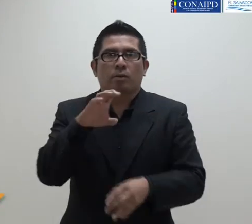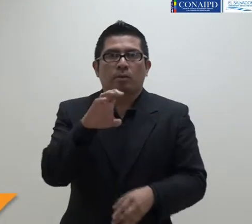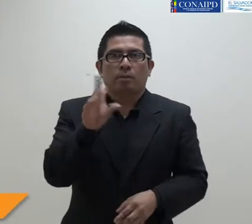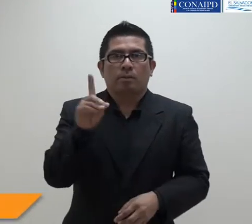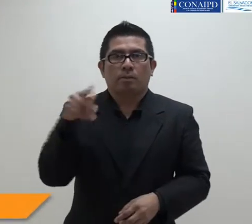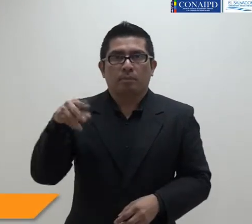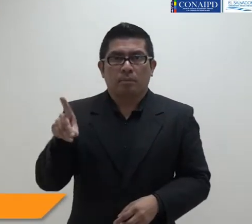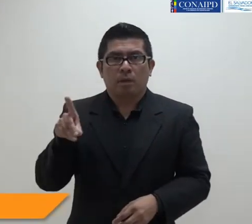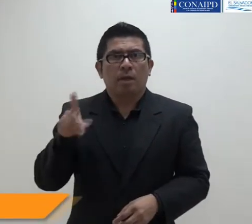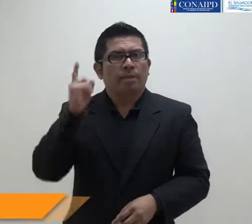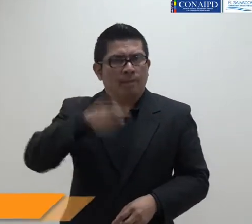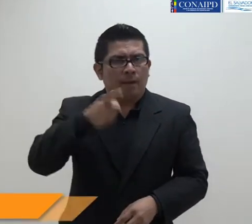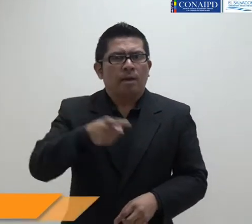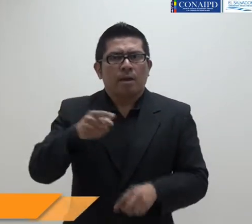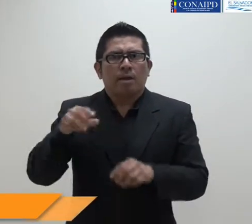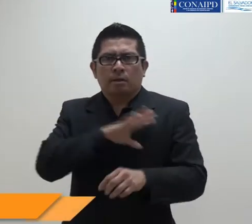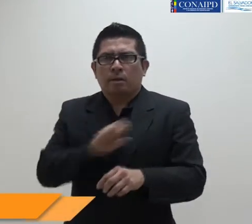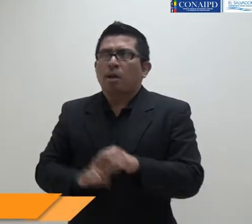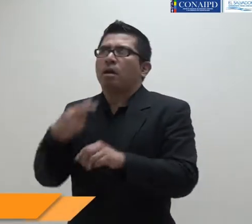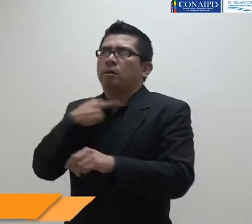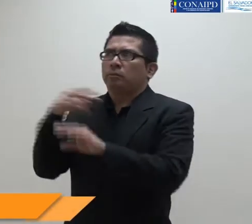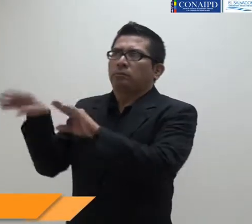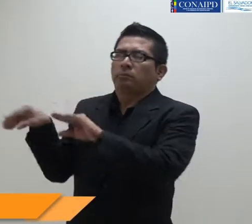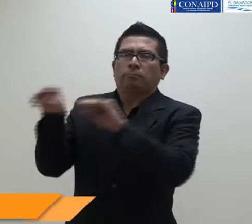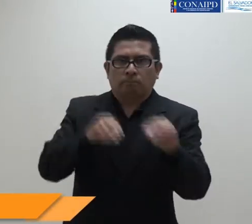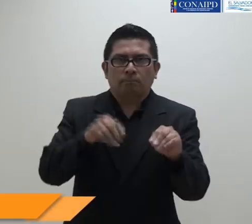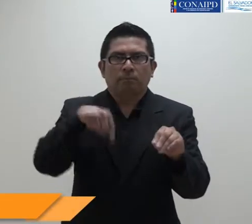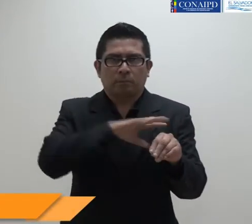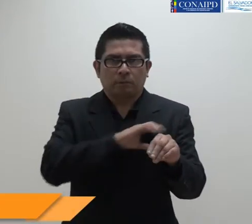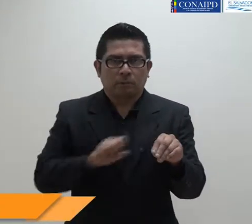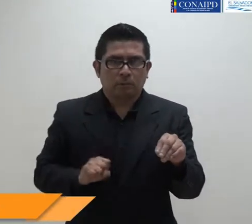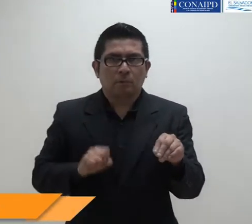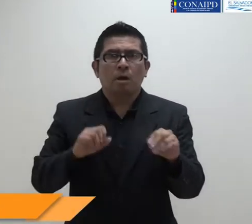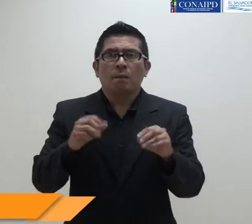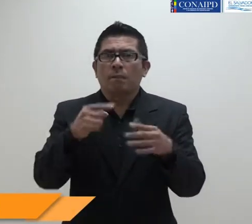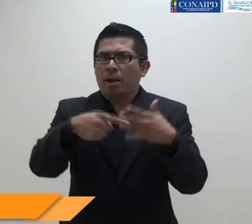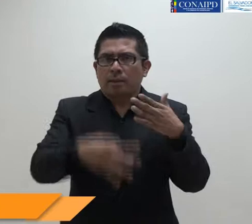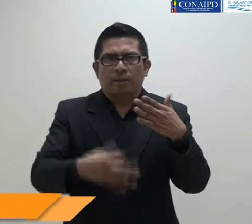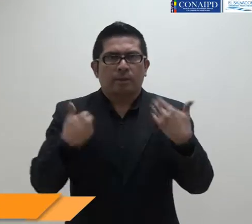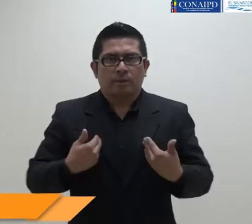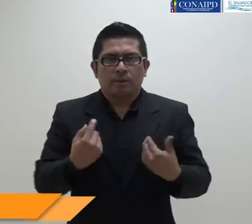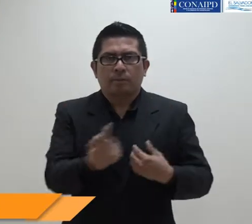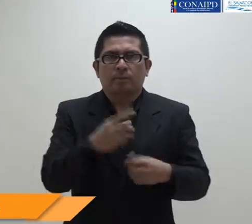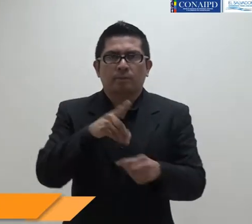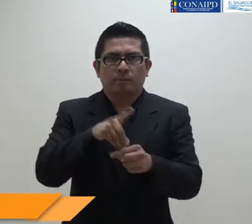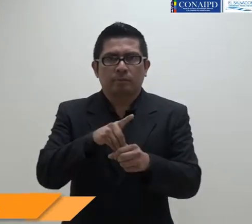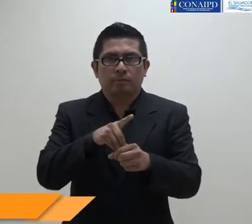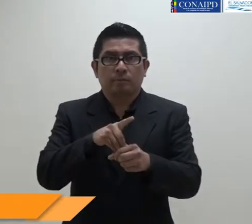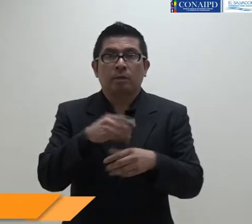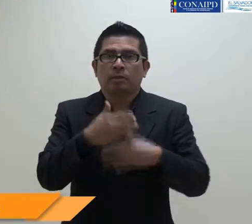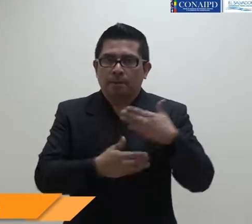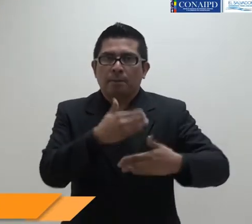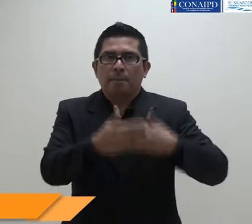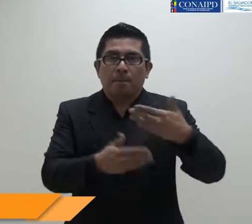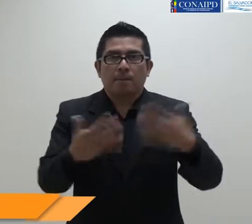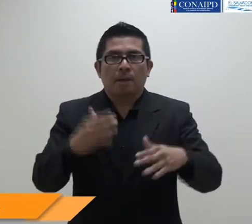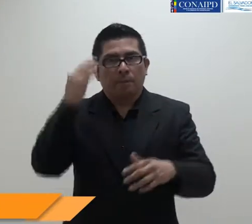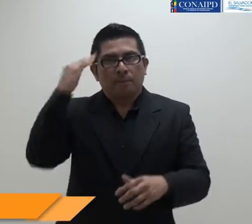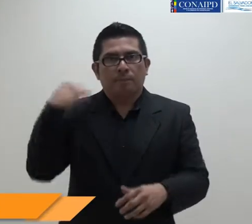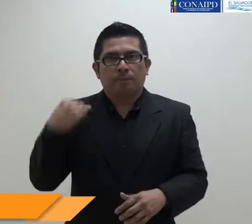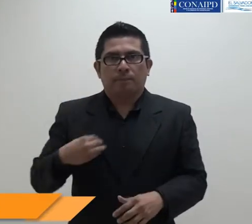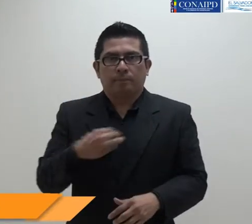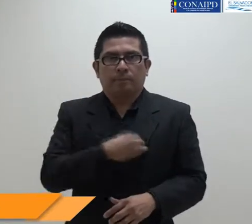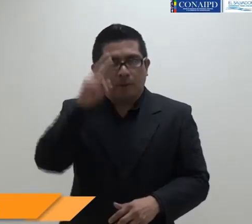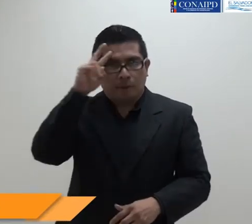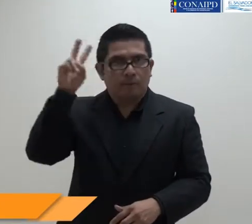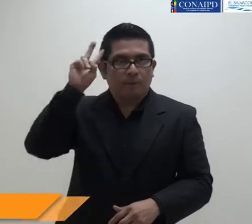cuales son del estricto cumplimiento por parte del Estado salvadoreño en torno a los derechos de las personas con discapacidad. En ese proceso, la doctora Violeta